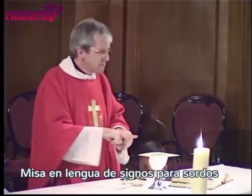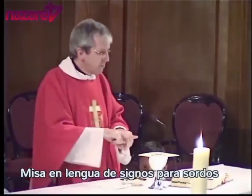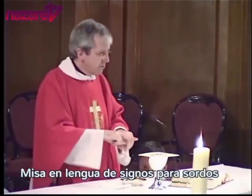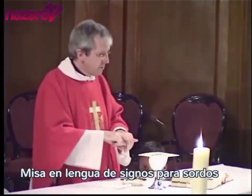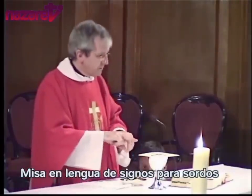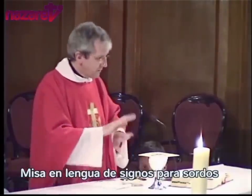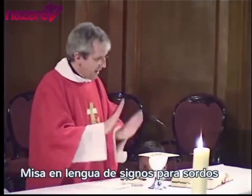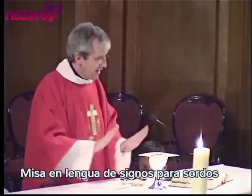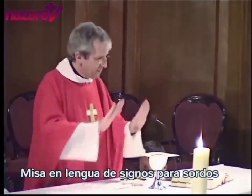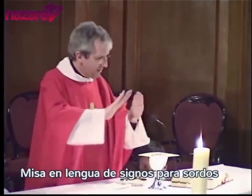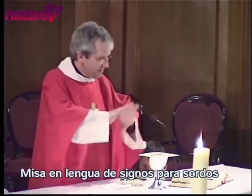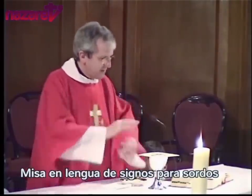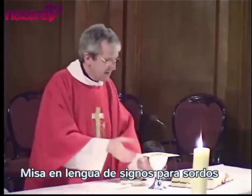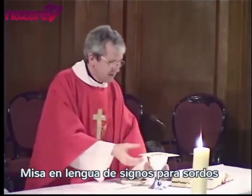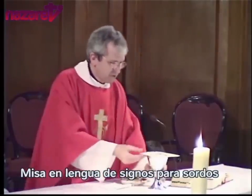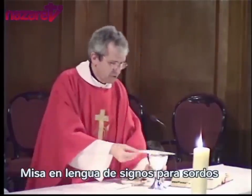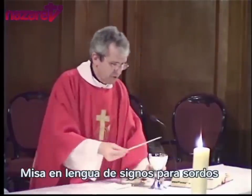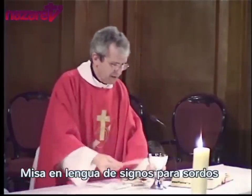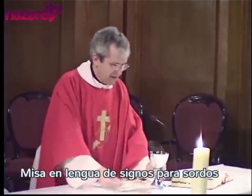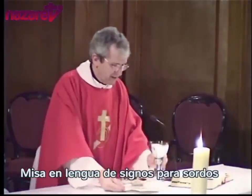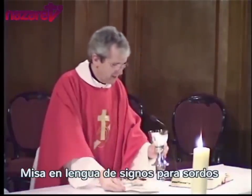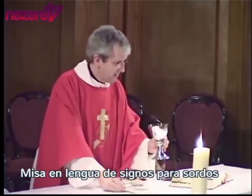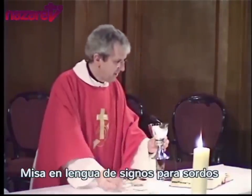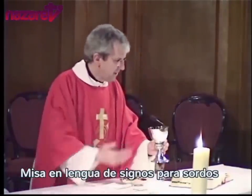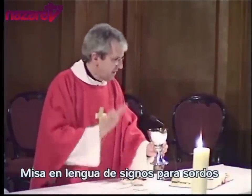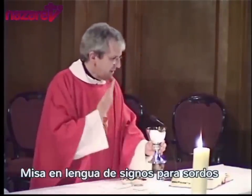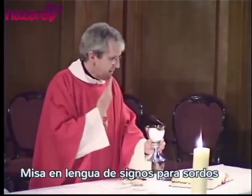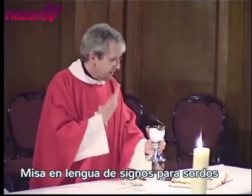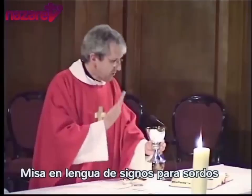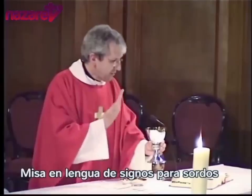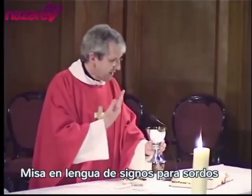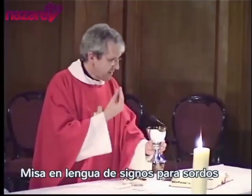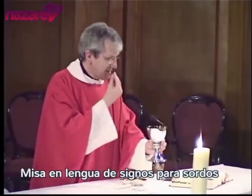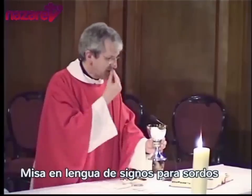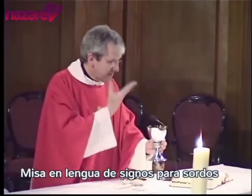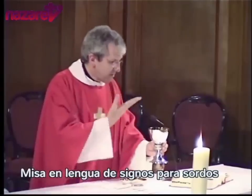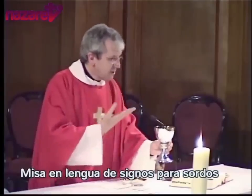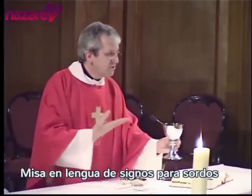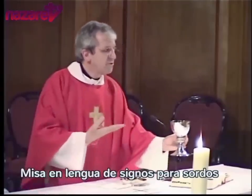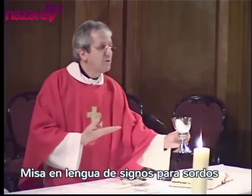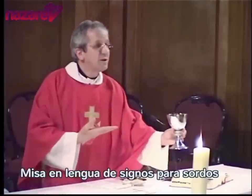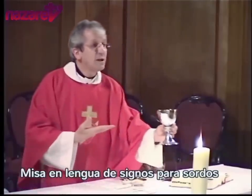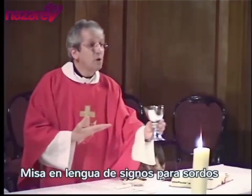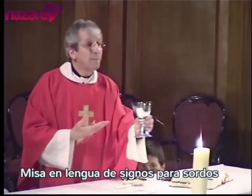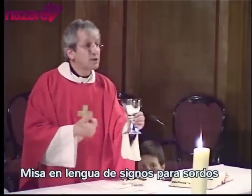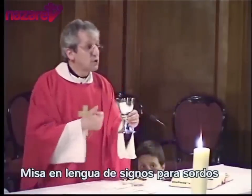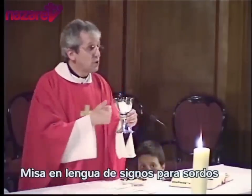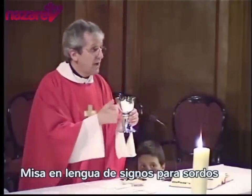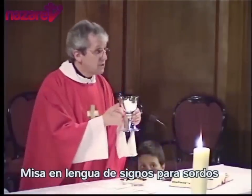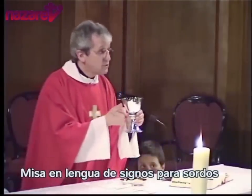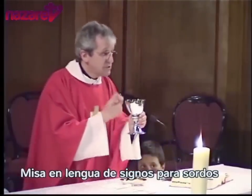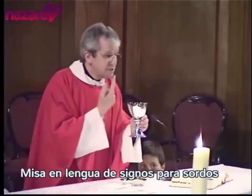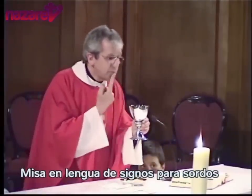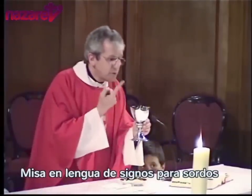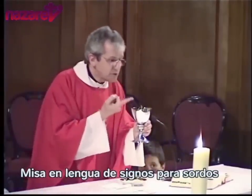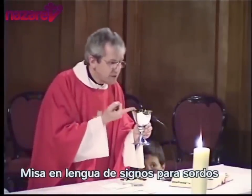Del mismo modo, acabada la cena, tomó el cáliz y dándote gracias, te bendijo y lo pasó